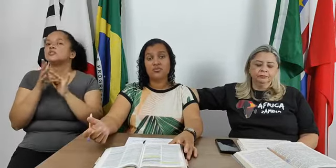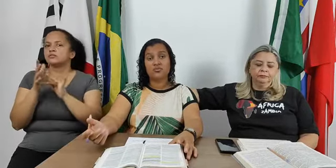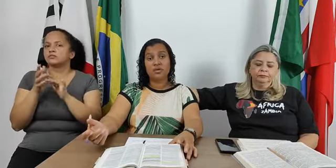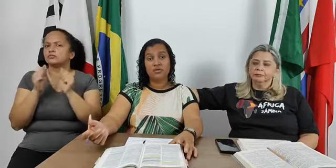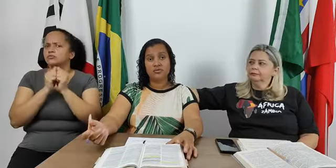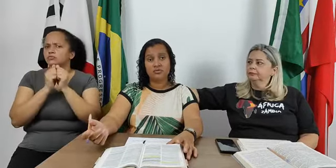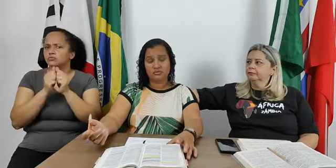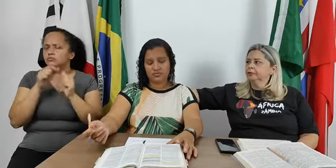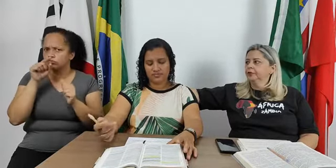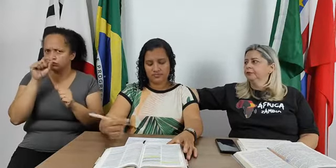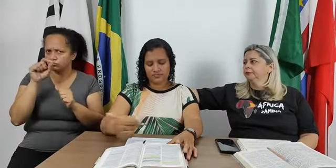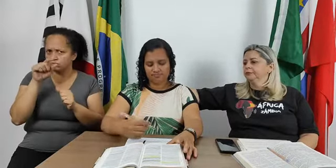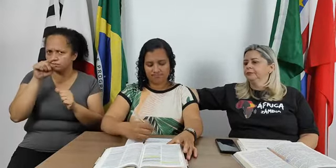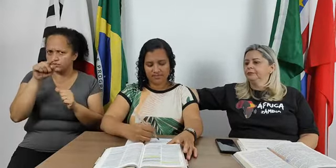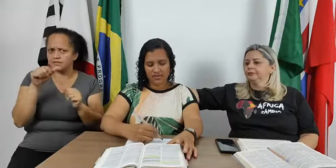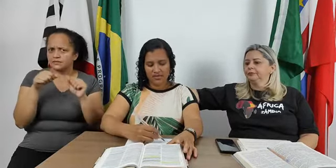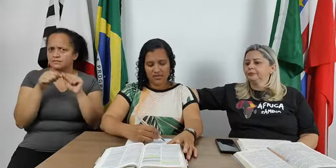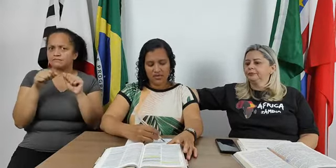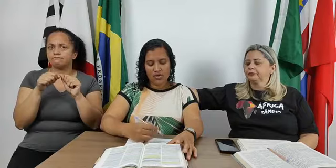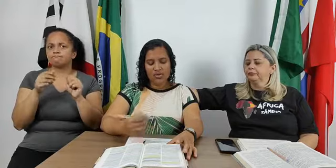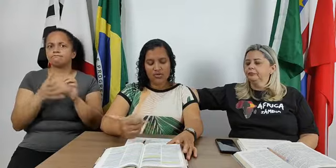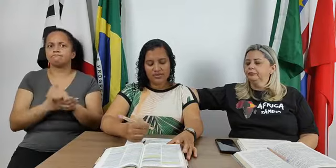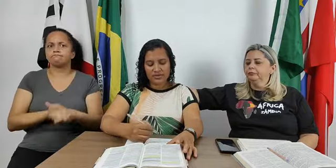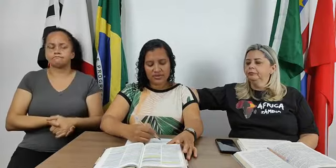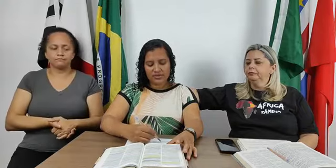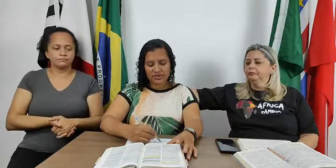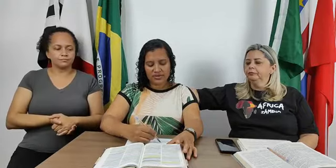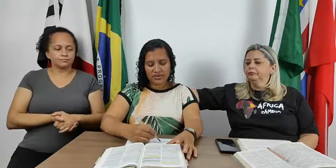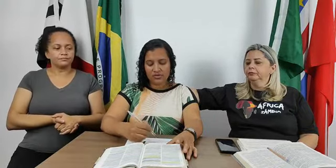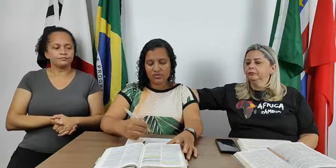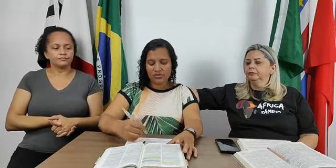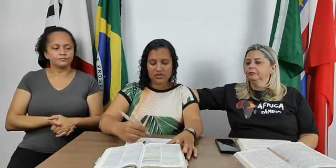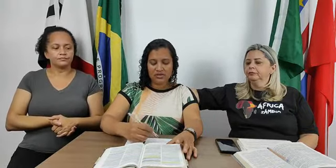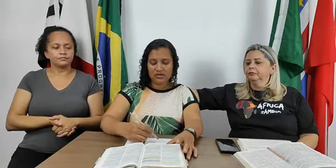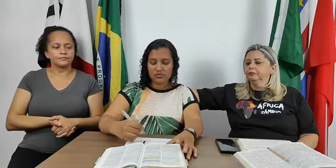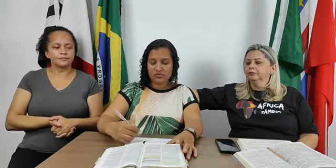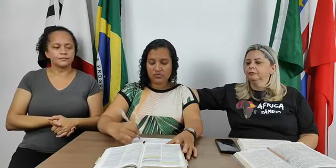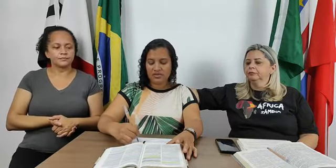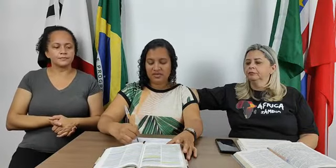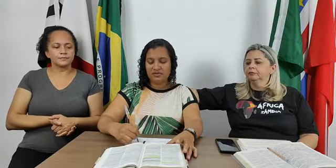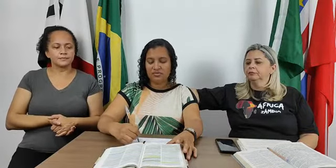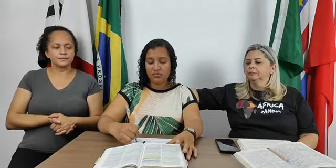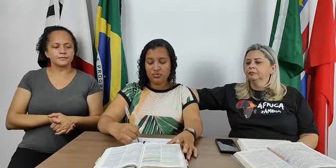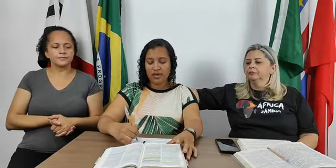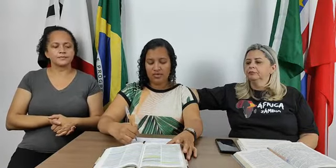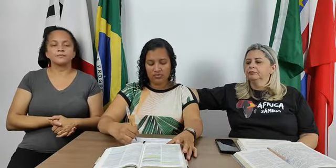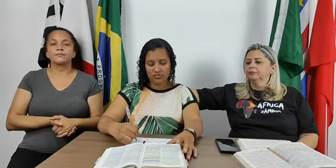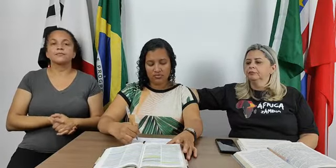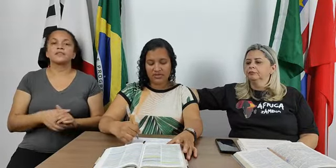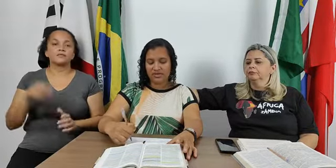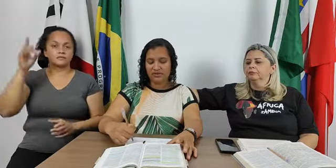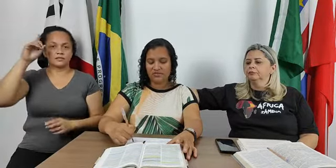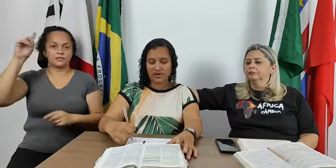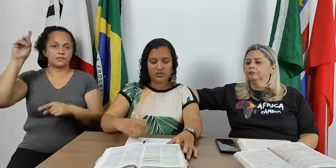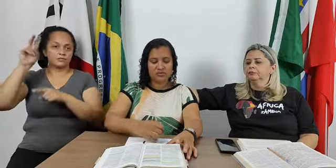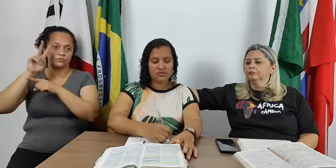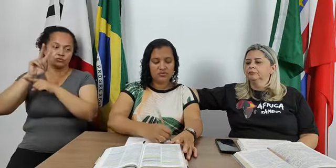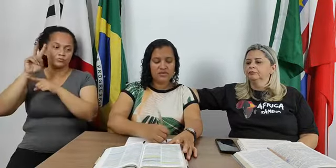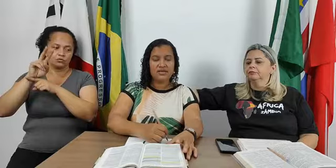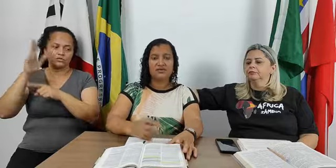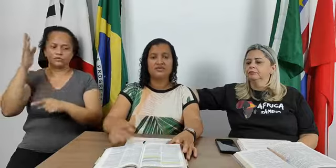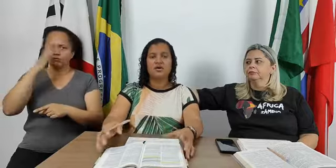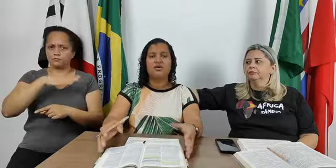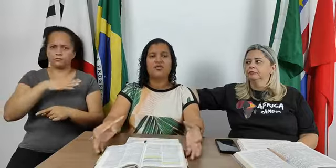está consumindo? Qual a outra oração? Que Deus nos preserve do mal. e das